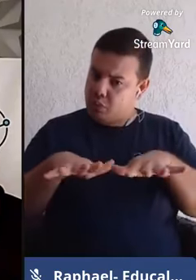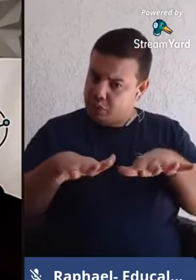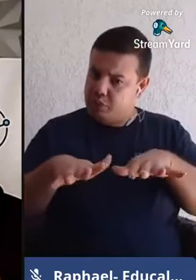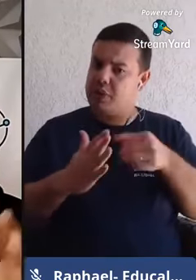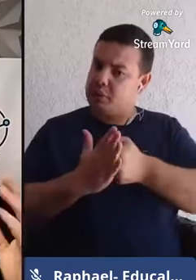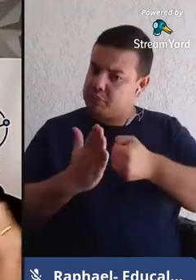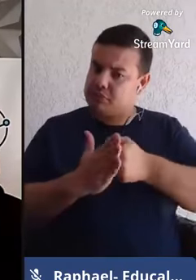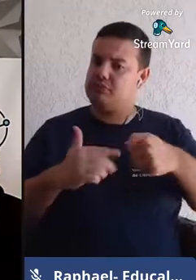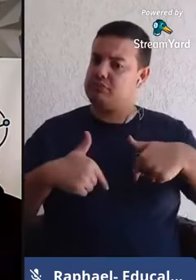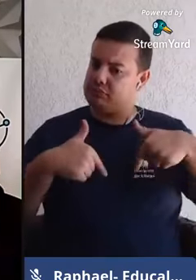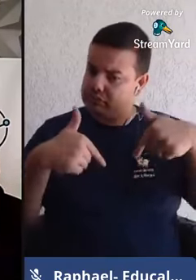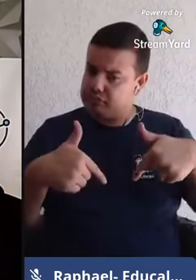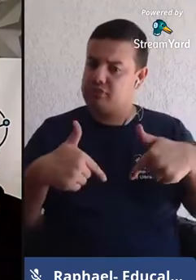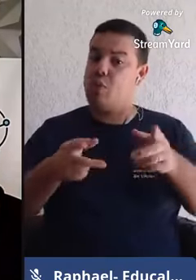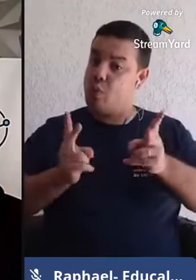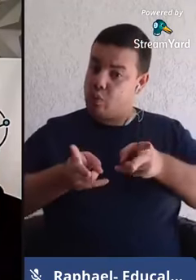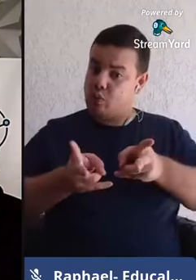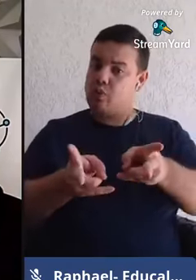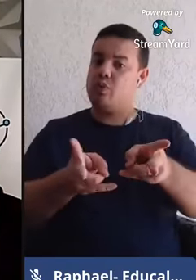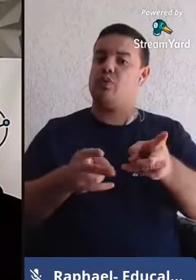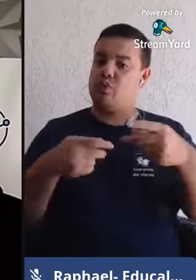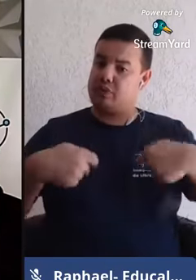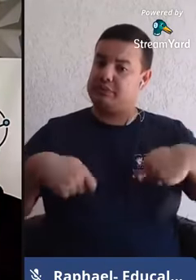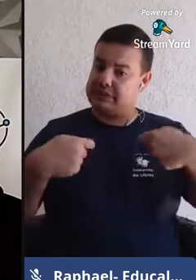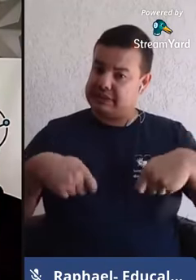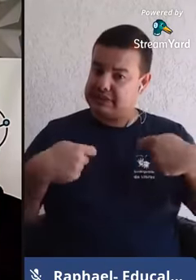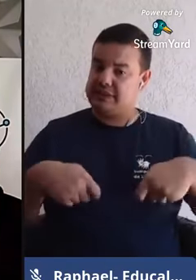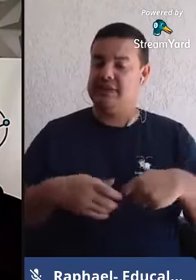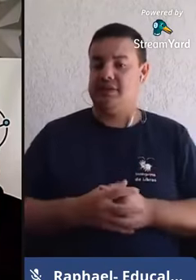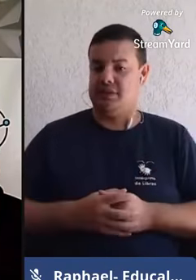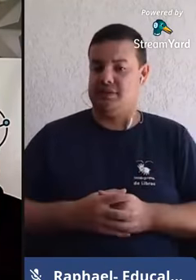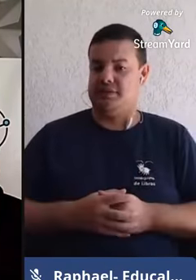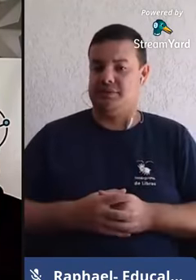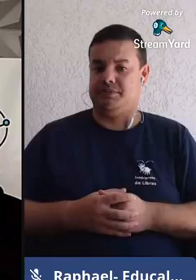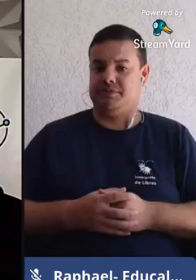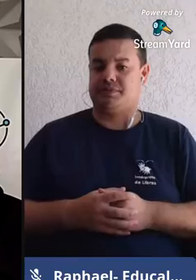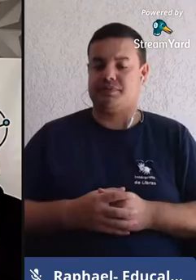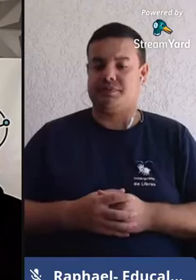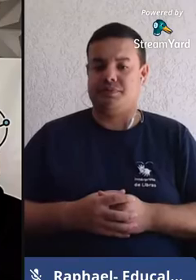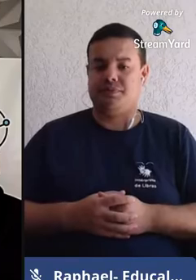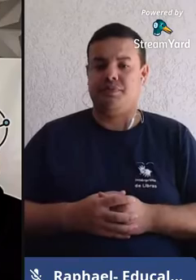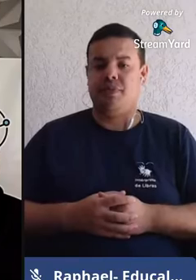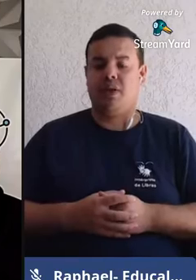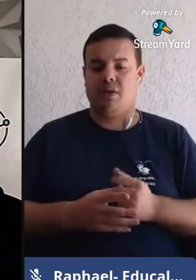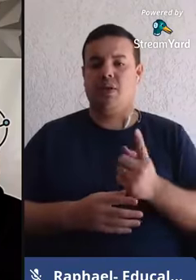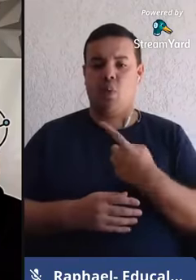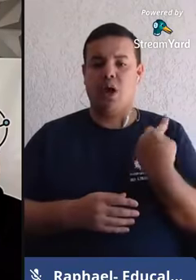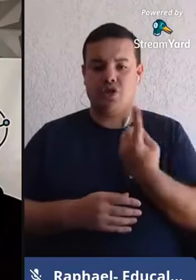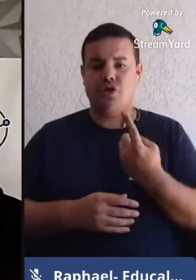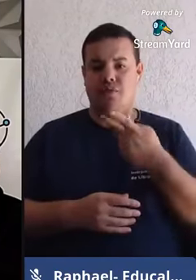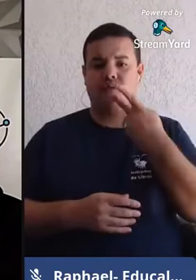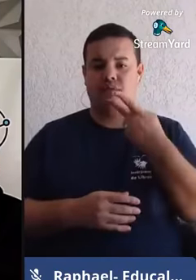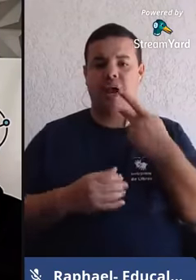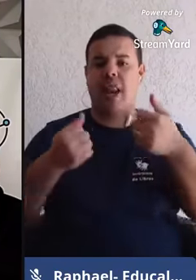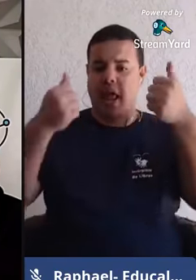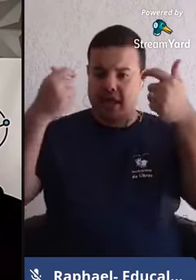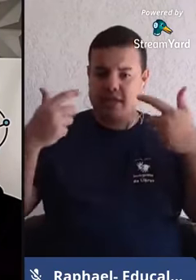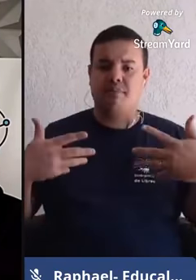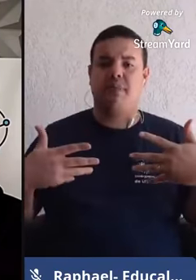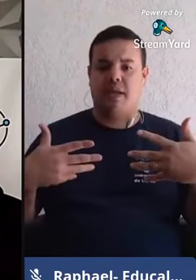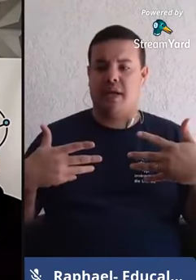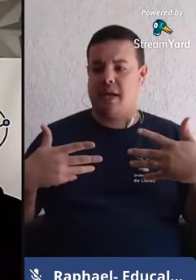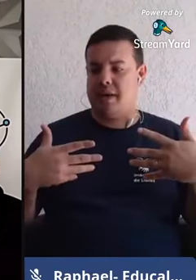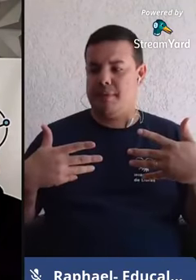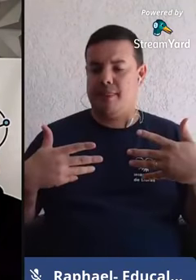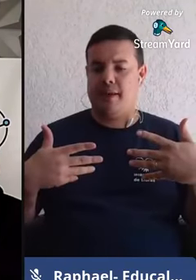coisas não acontecem, não. Não, e mesmo no plano, a gente vai falar sobre isso um pouco só para... Mas mesmo no